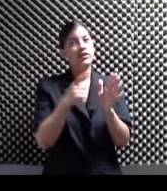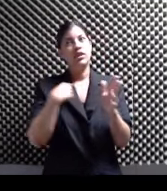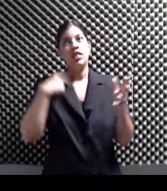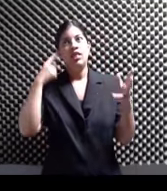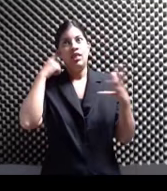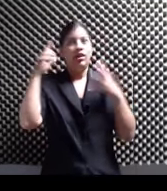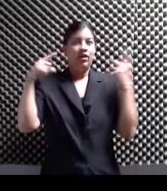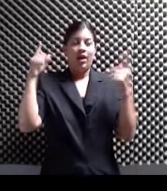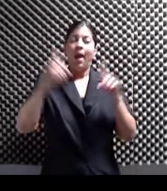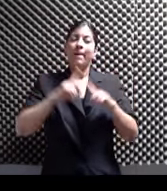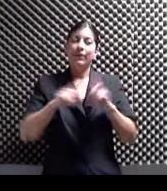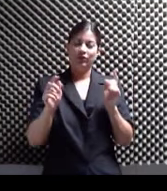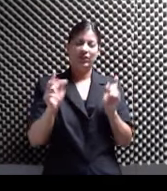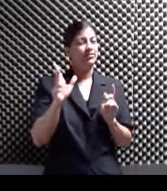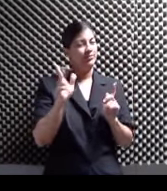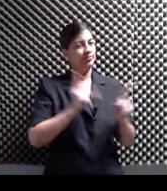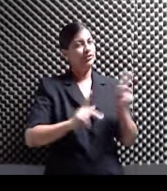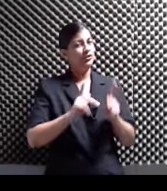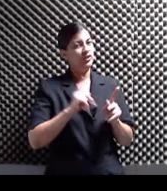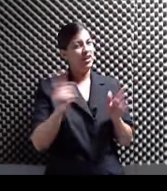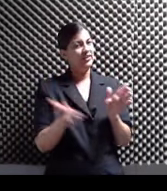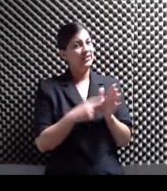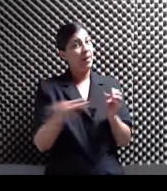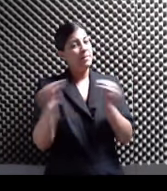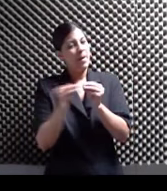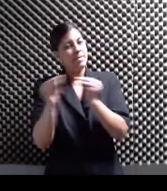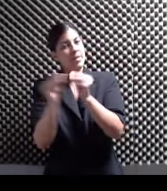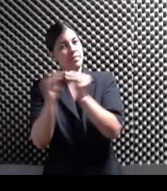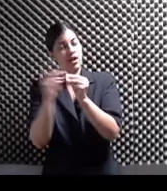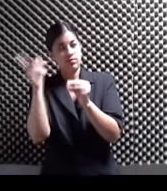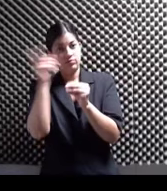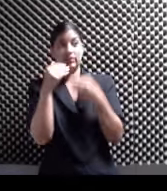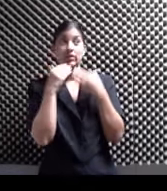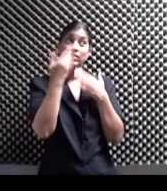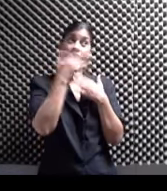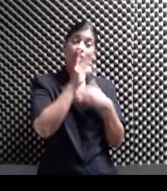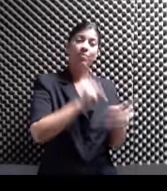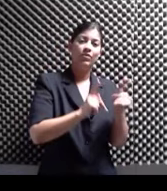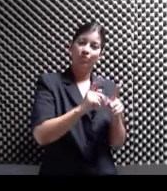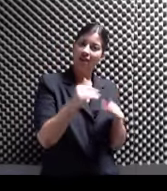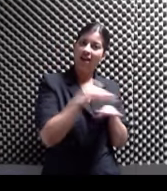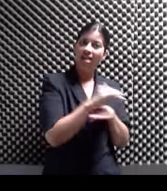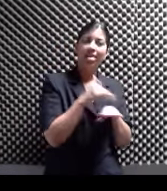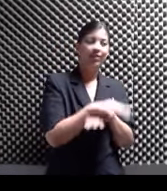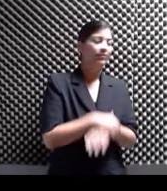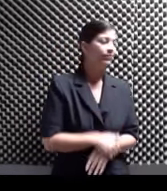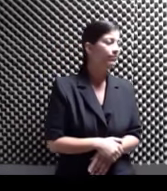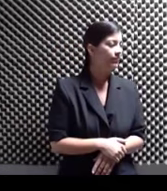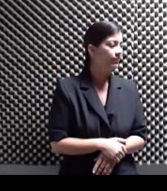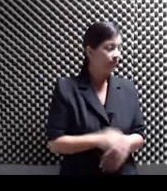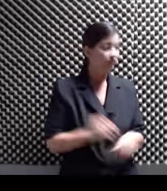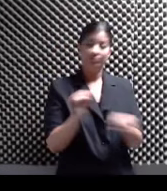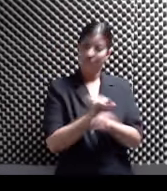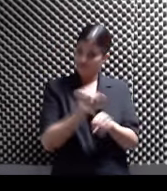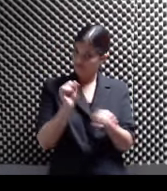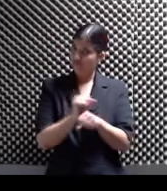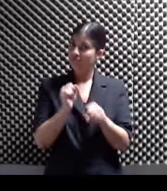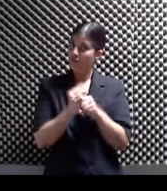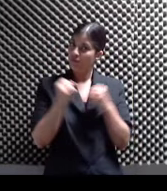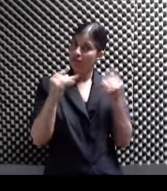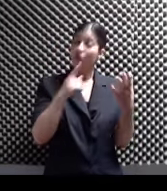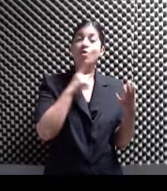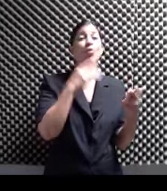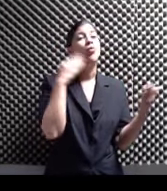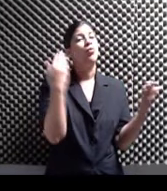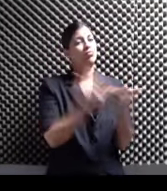locos. Ya somos 3 animadores, cada vez somos más, porque gracias a Dios el héroe está trabajando mucho, está teniendo sus guisitos, y ahora tenemos